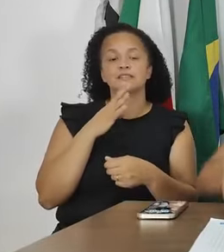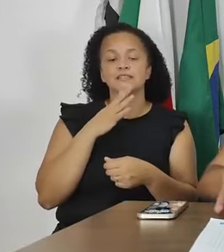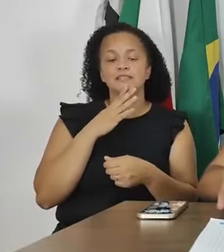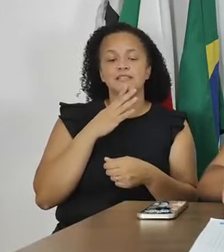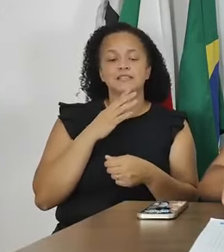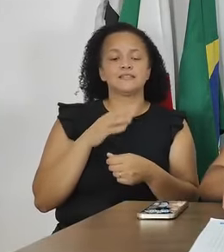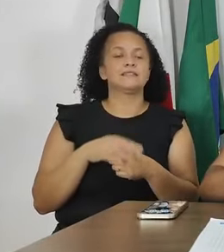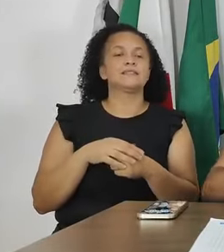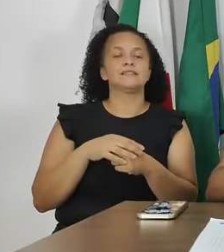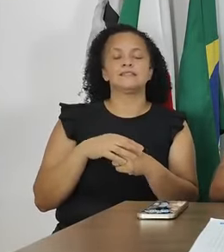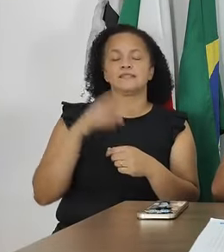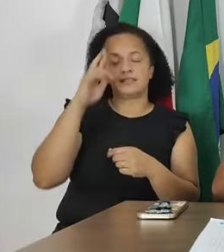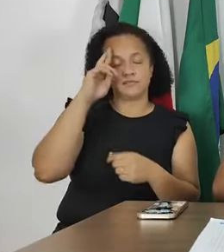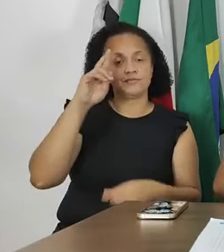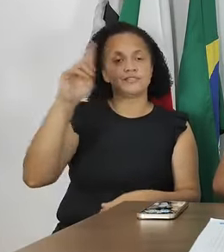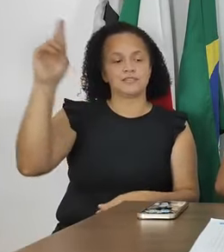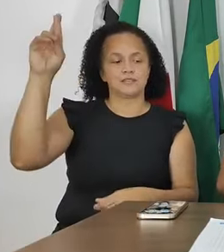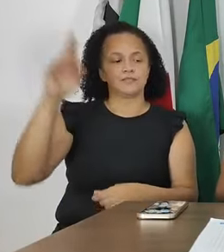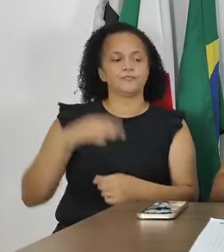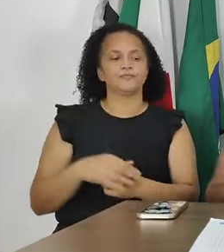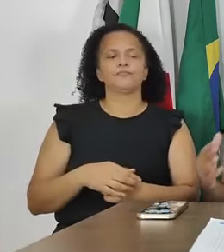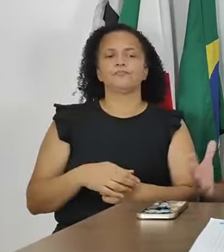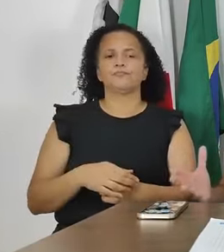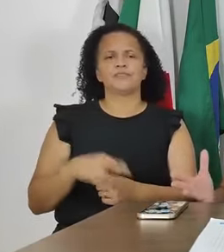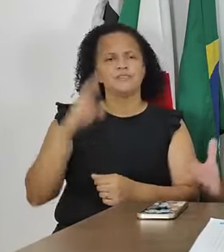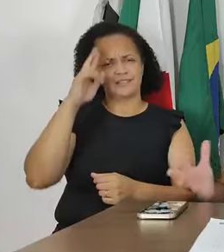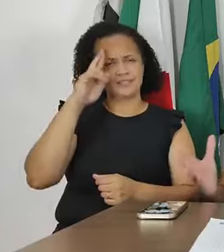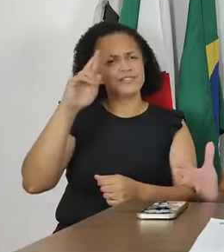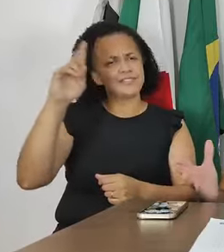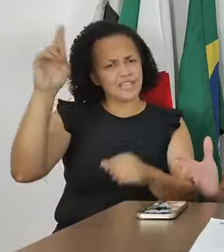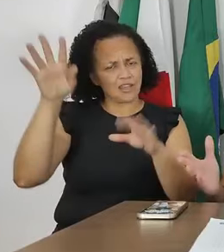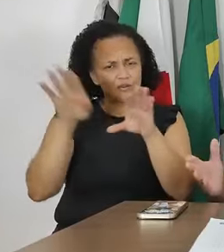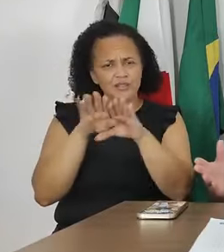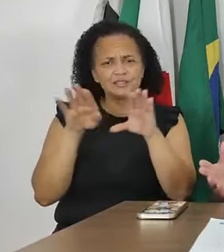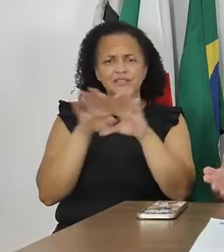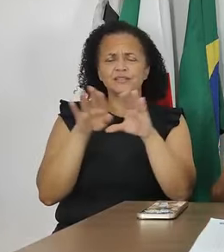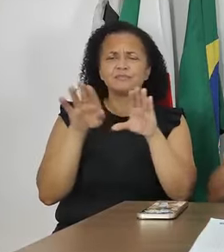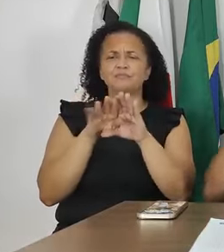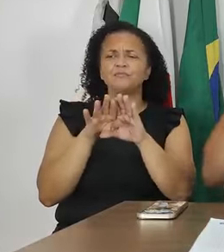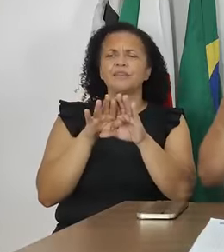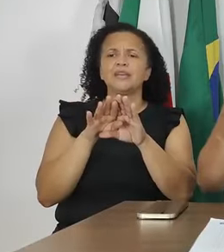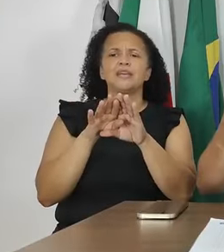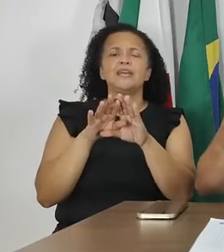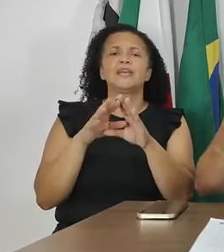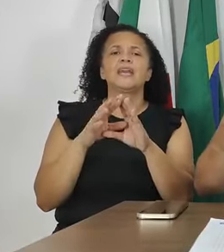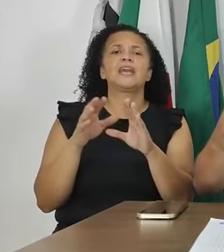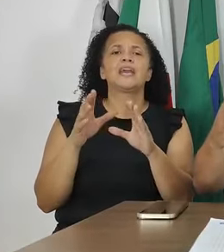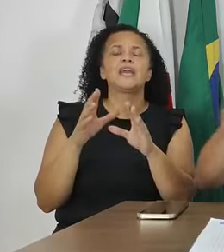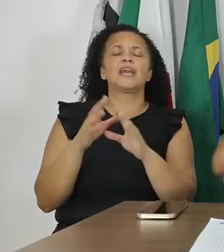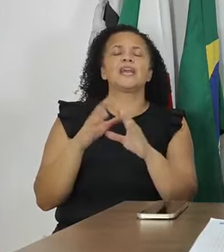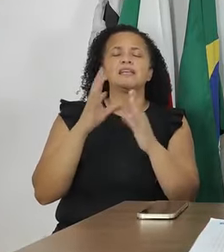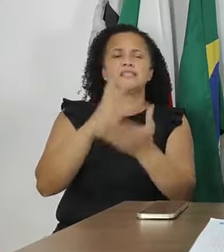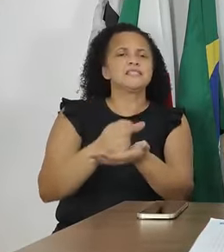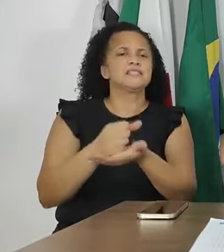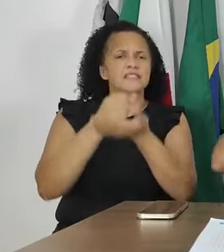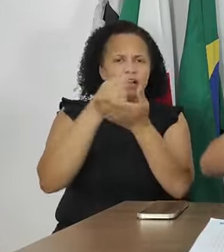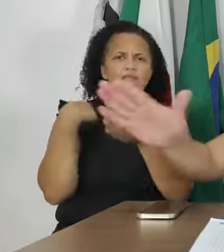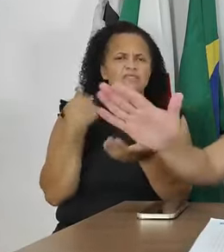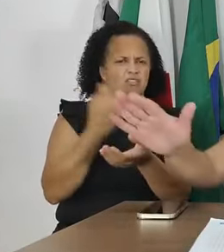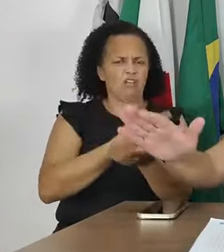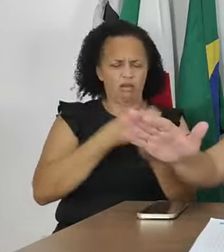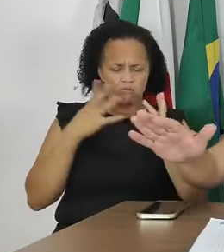pousar nesta segurança. O Senhor também é o nosso libertador. Então eu e você estamos libertos do